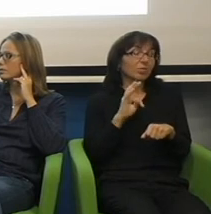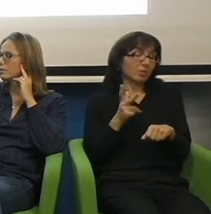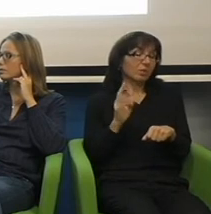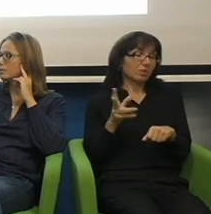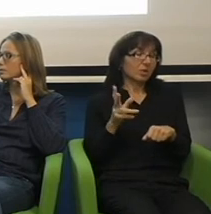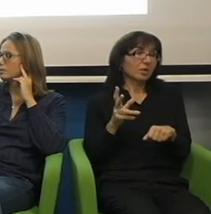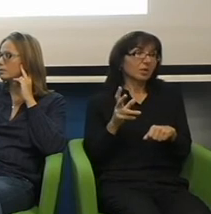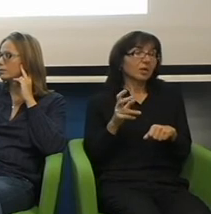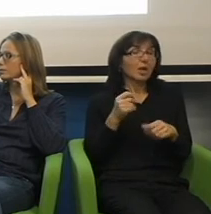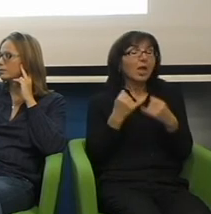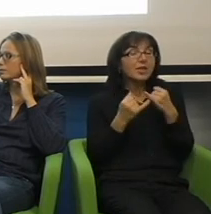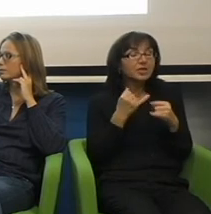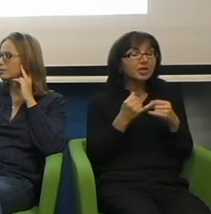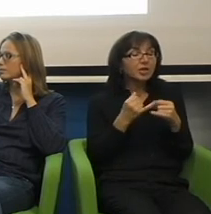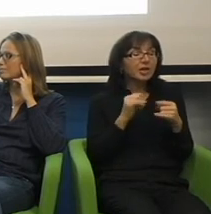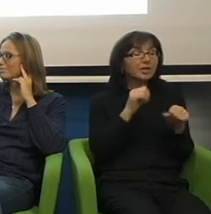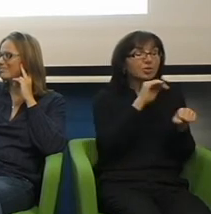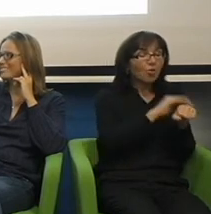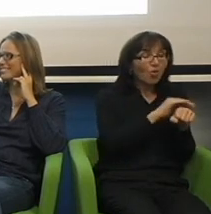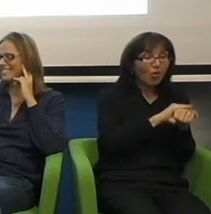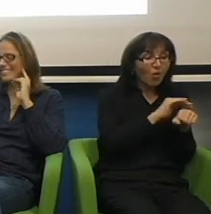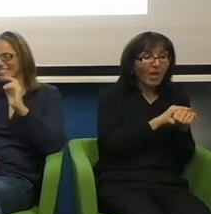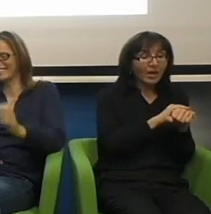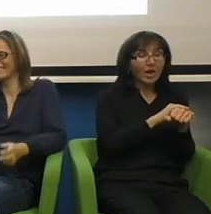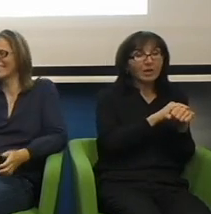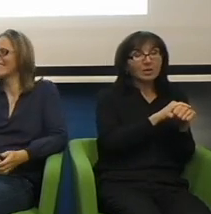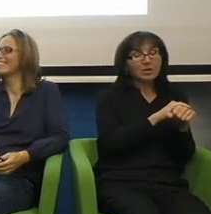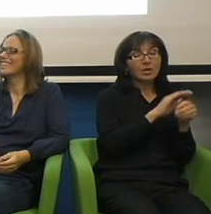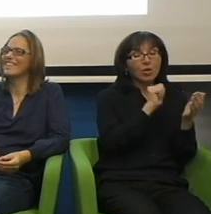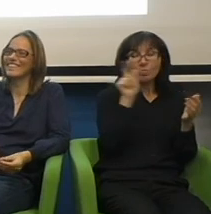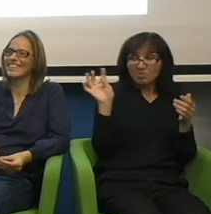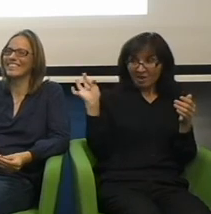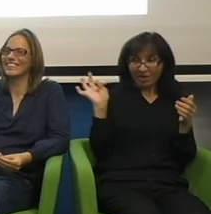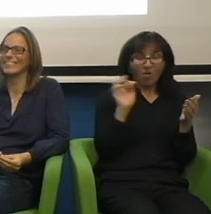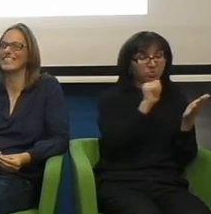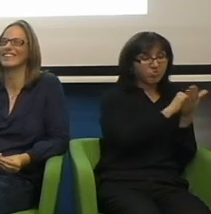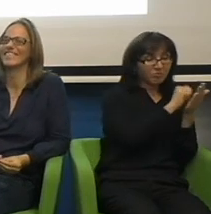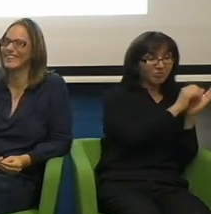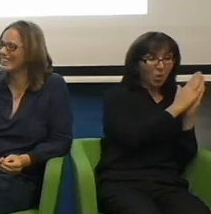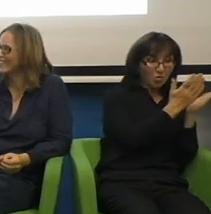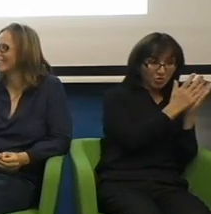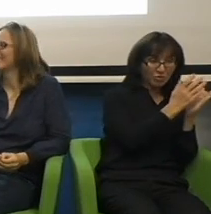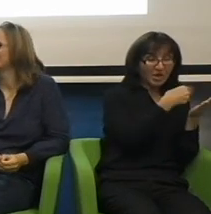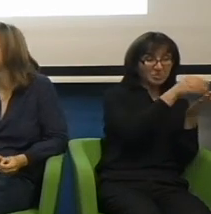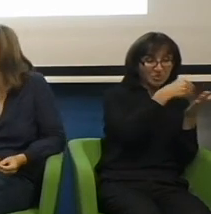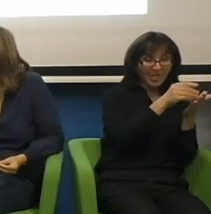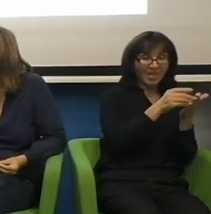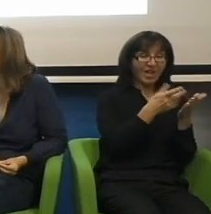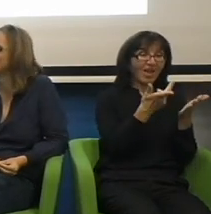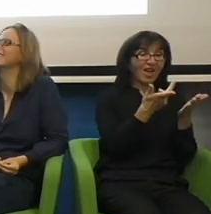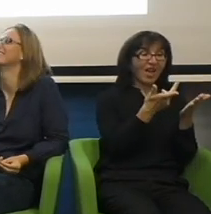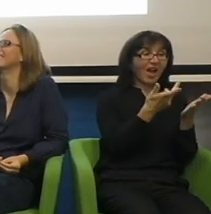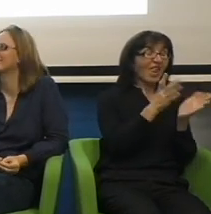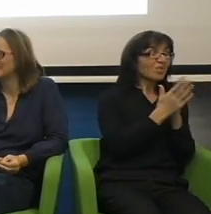jak jakiś kolega wyda książkę, ona się dramatycznie dobrze sprzeda i on zarobi miliony, a ta książka jest do niczego,